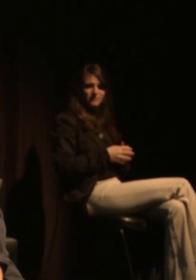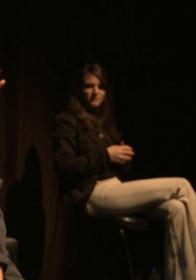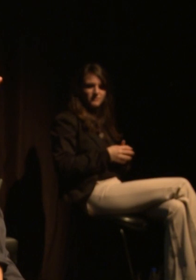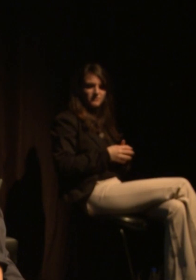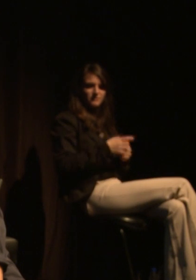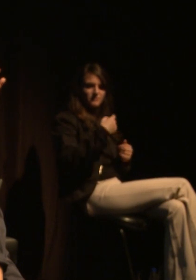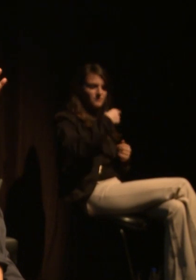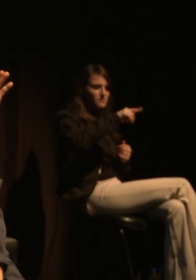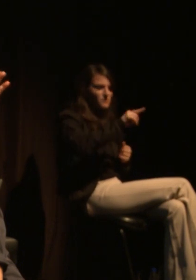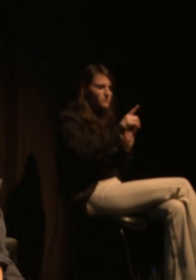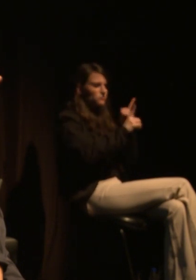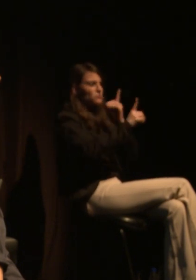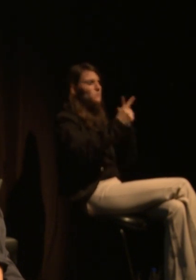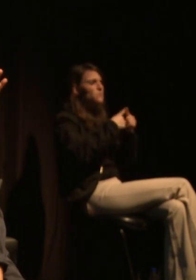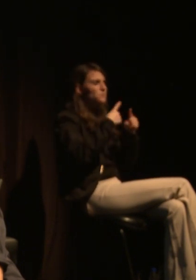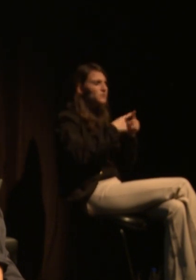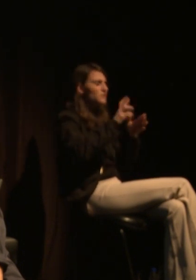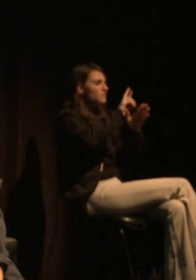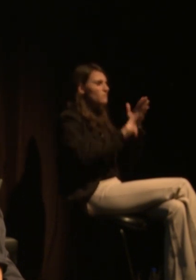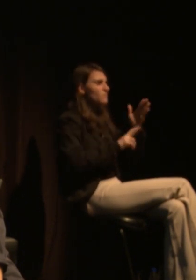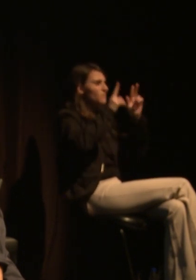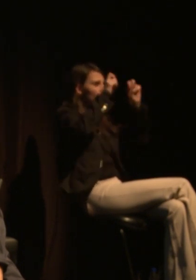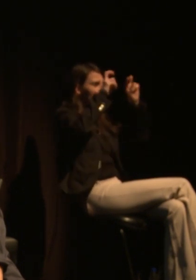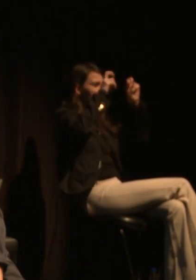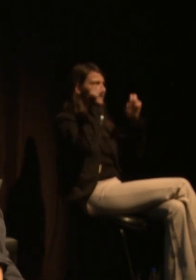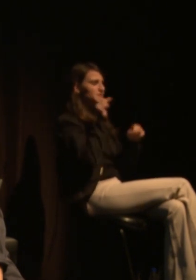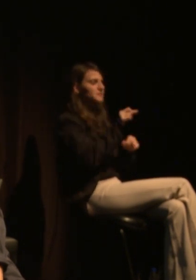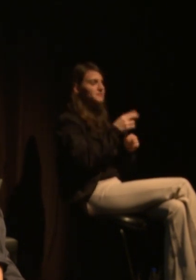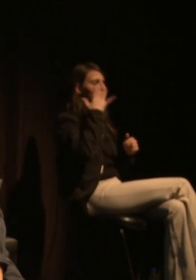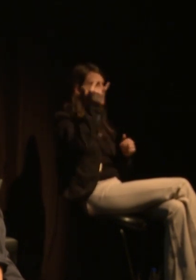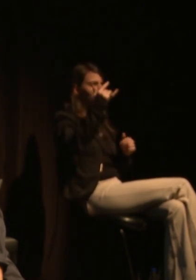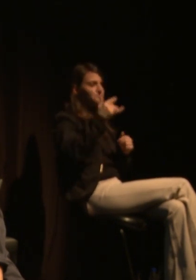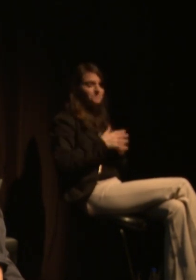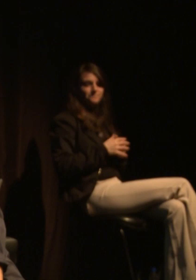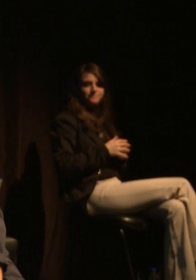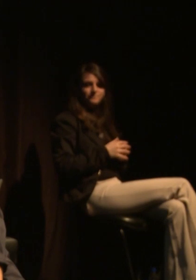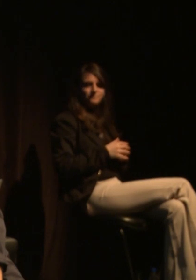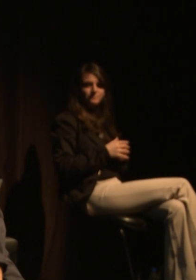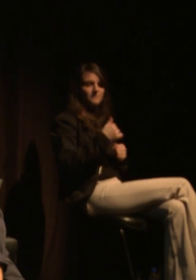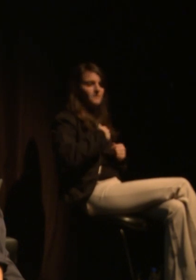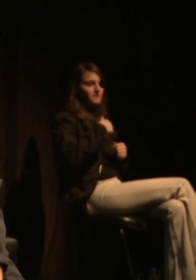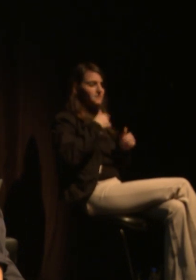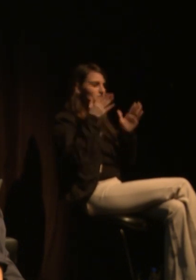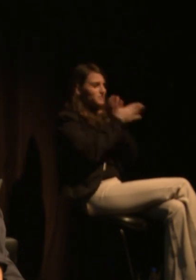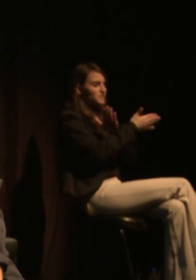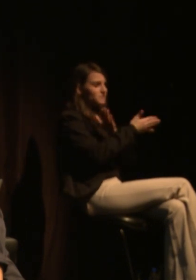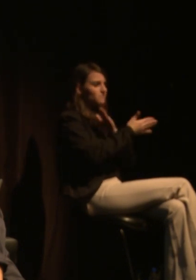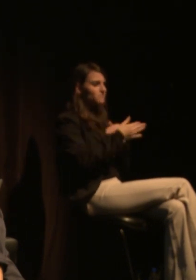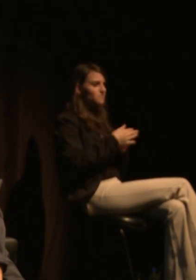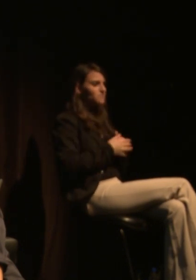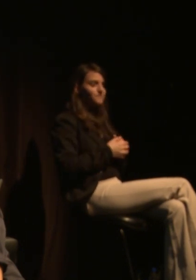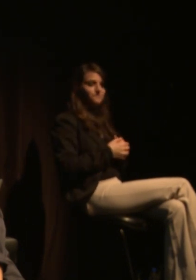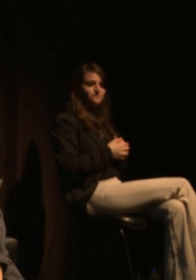Então vai e descubra, porque essa é a manchete de amanhã. E eu saí para a Federação